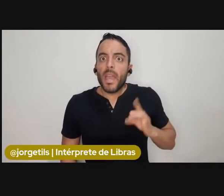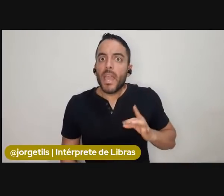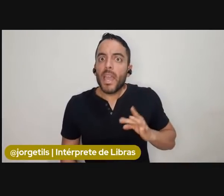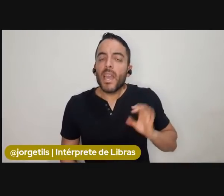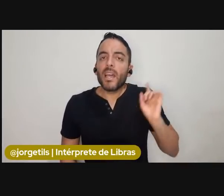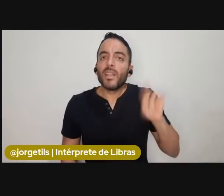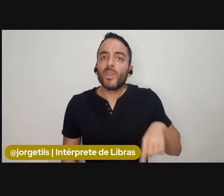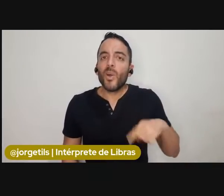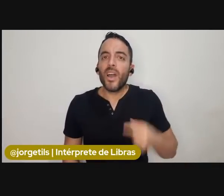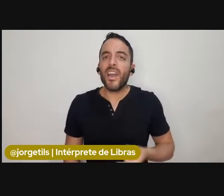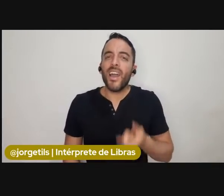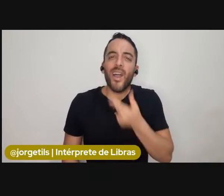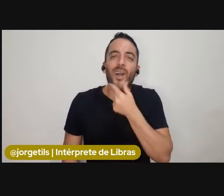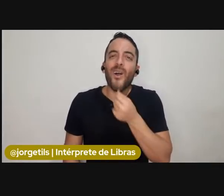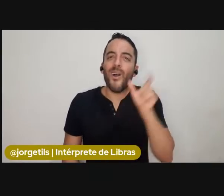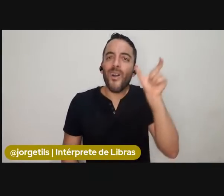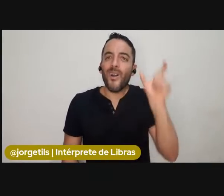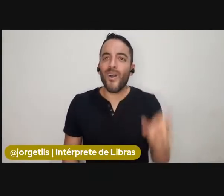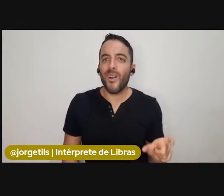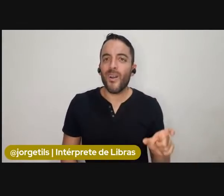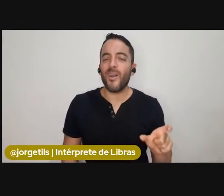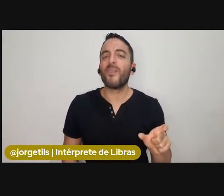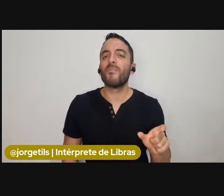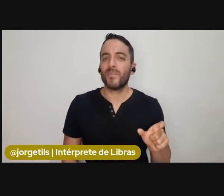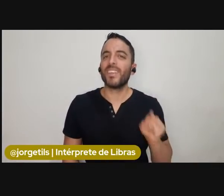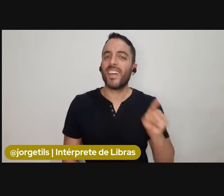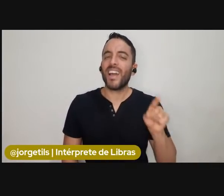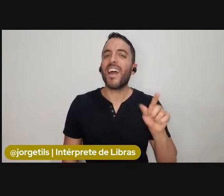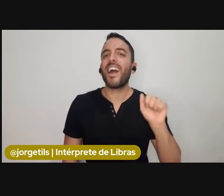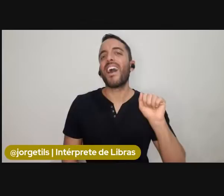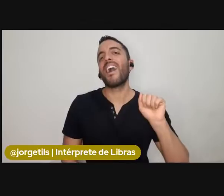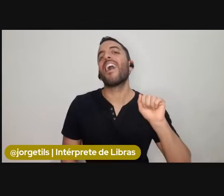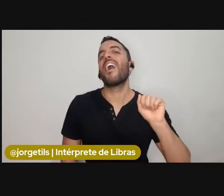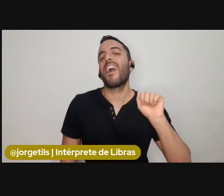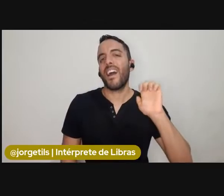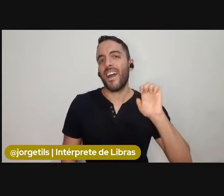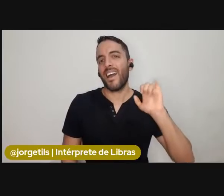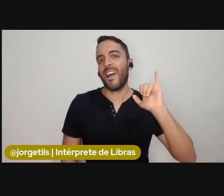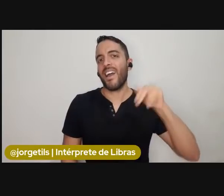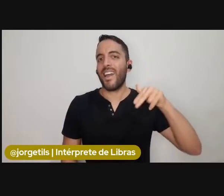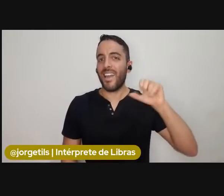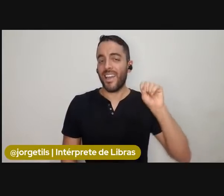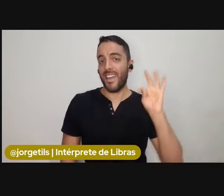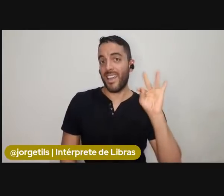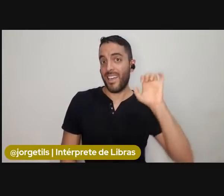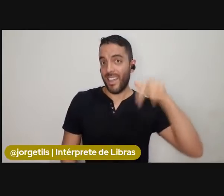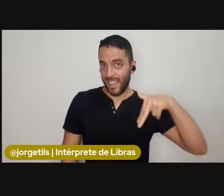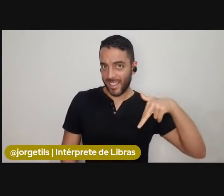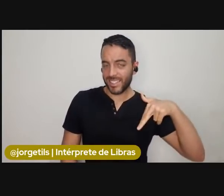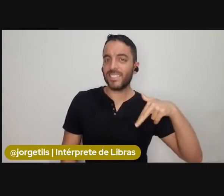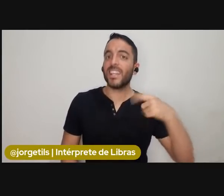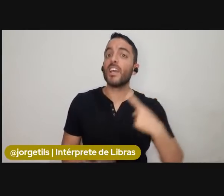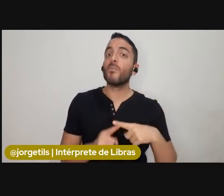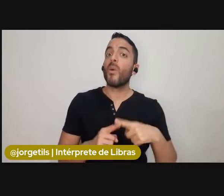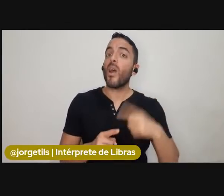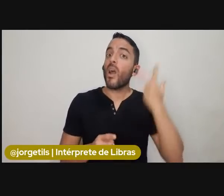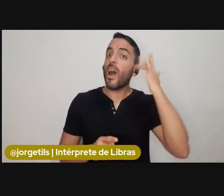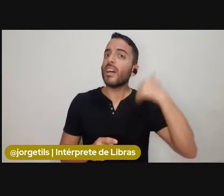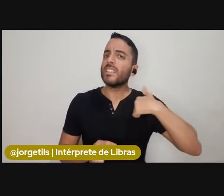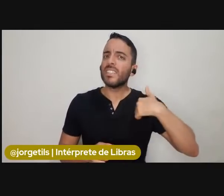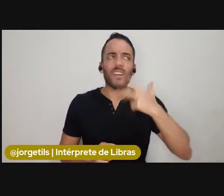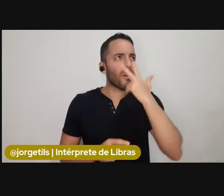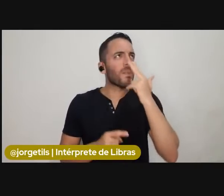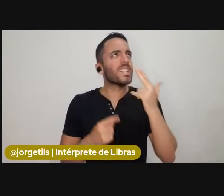achava que era atingível. Sou do interior também, como Gilberto Gil, de uma cidade chamada Rio Bonito,